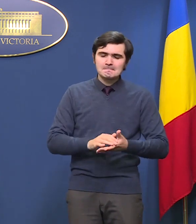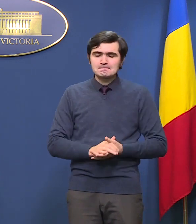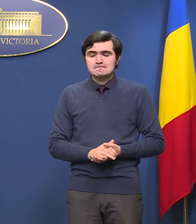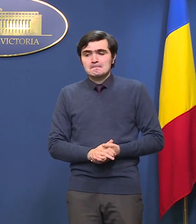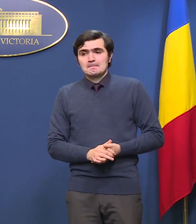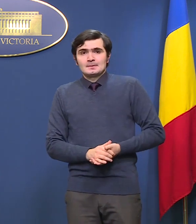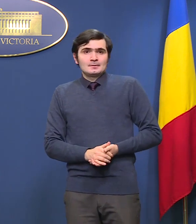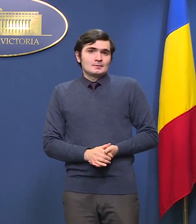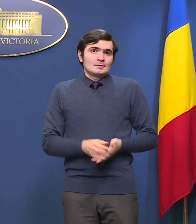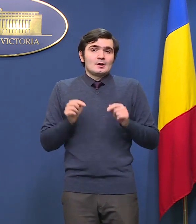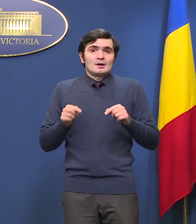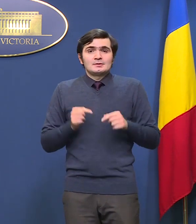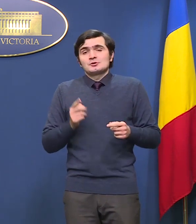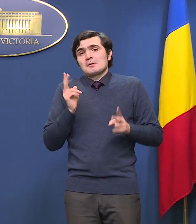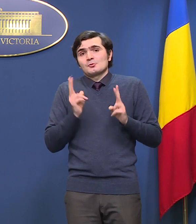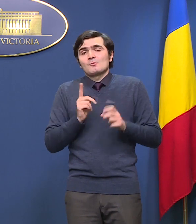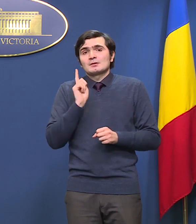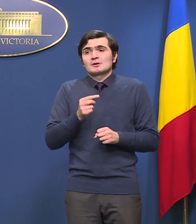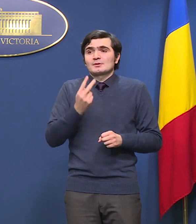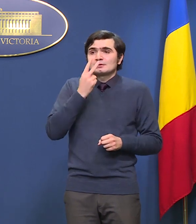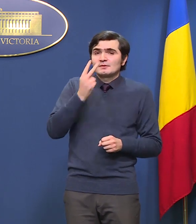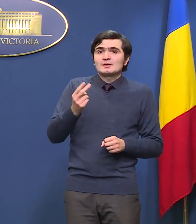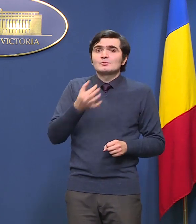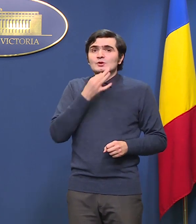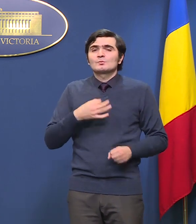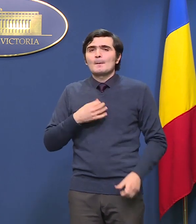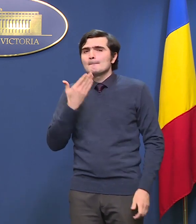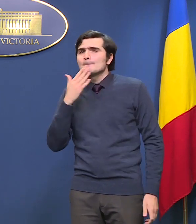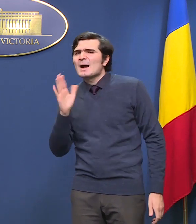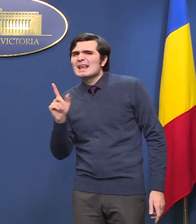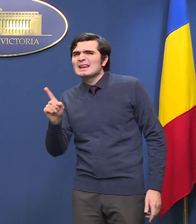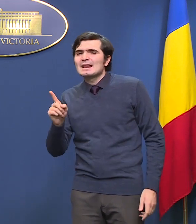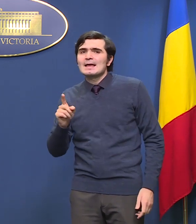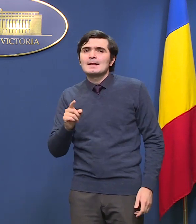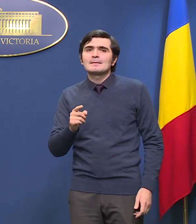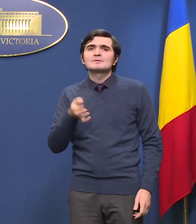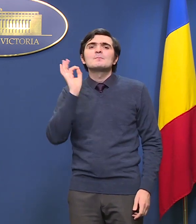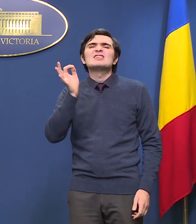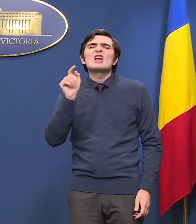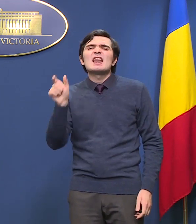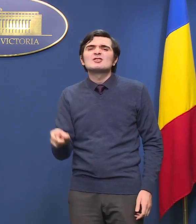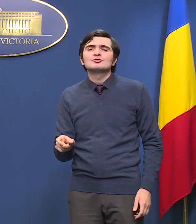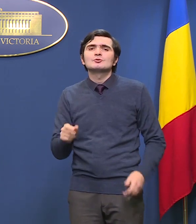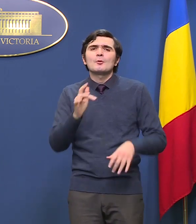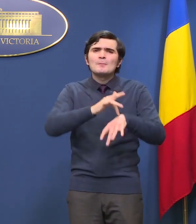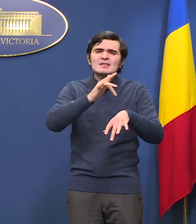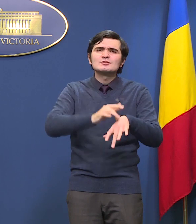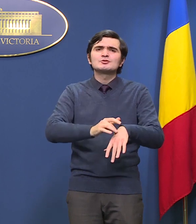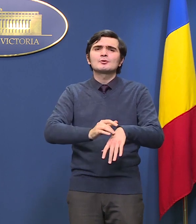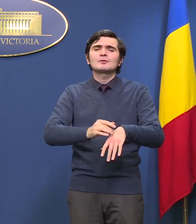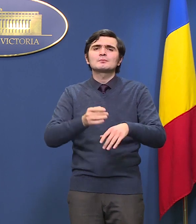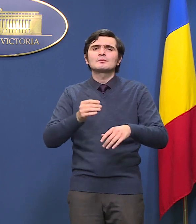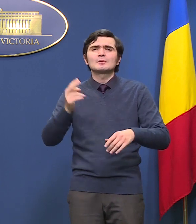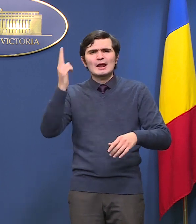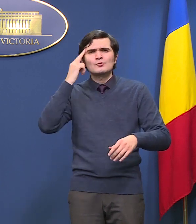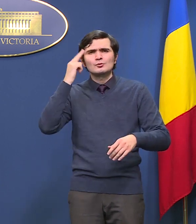Aici, evident că trebuie să ținem cont de părerile specialiștilor, părerile epidemiologilor care cunosc